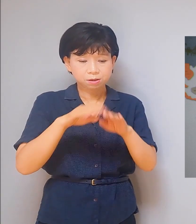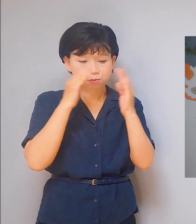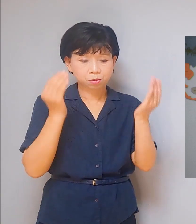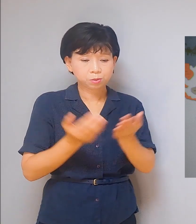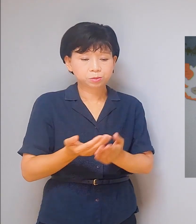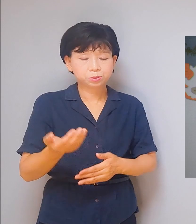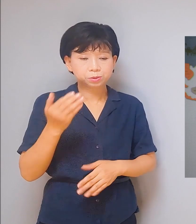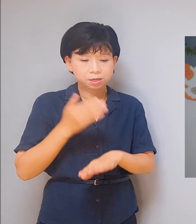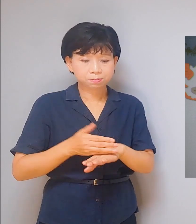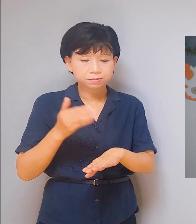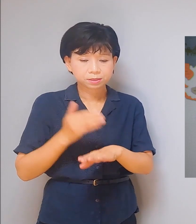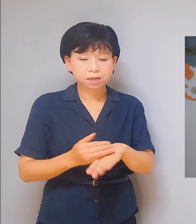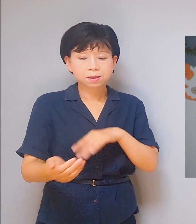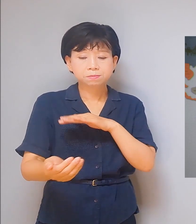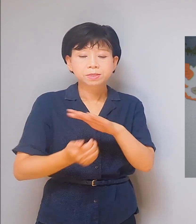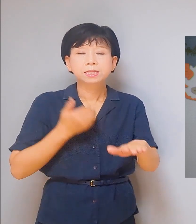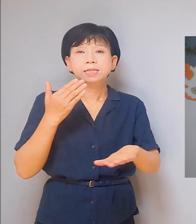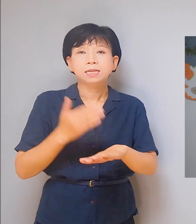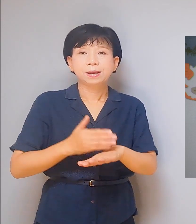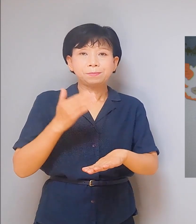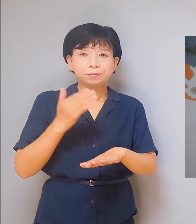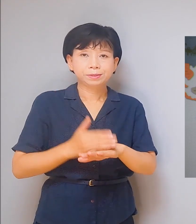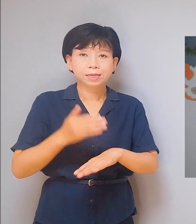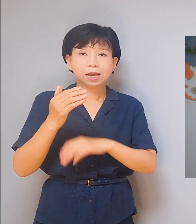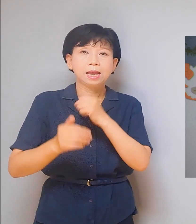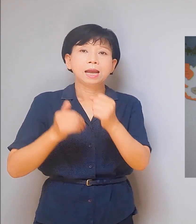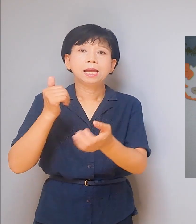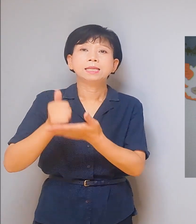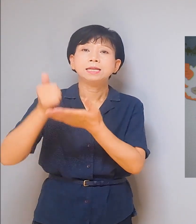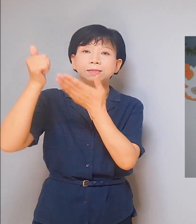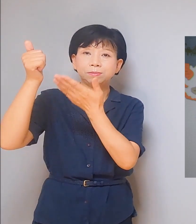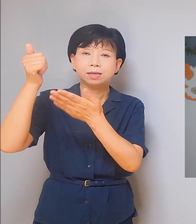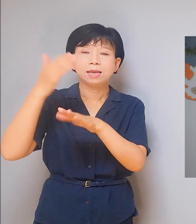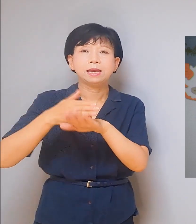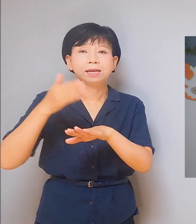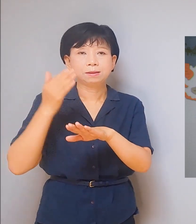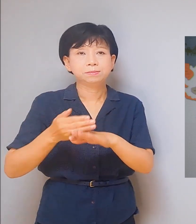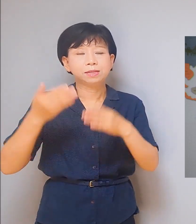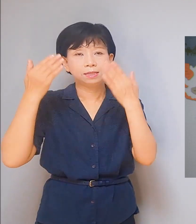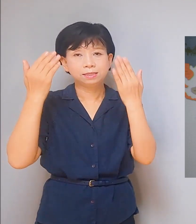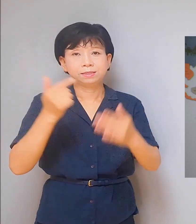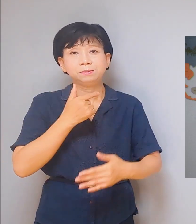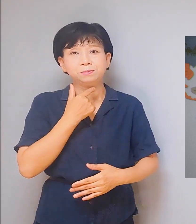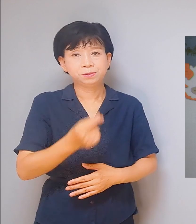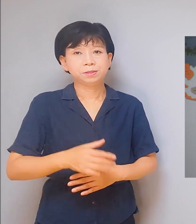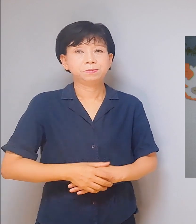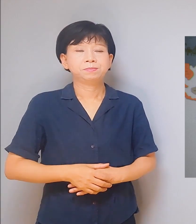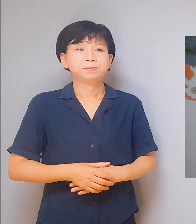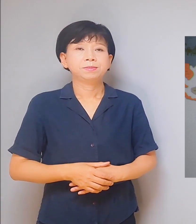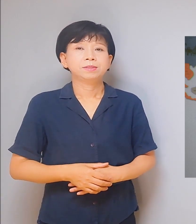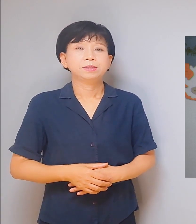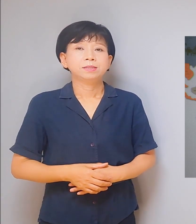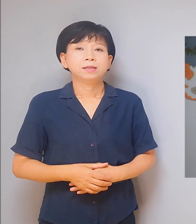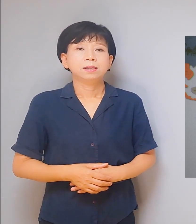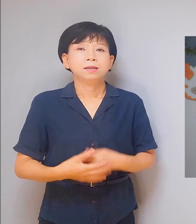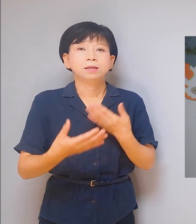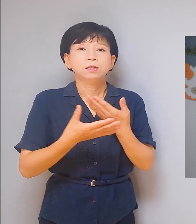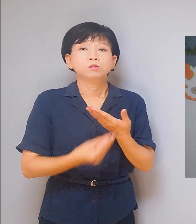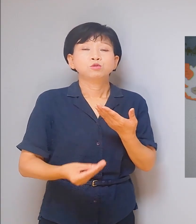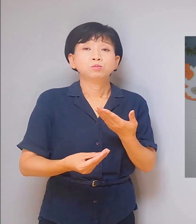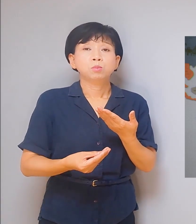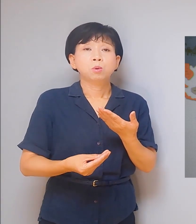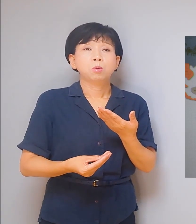미리 감사. 우리 하나님께 감사하실 수 있기를 바랍니다. 우리 주보에 광고가 하나